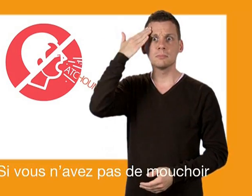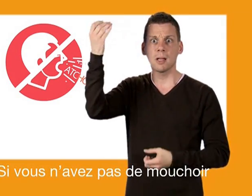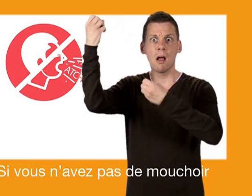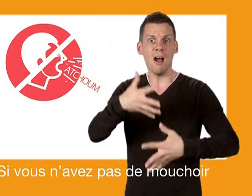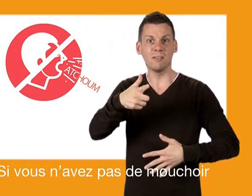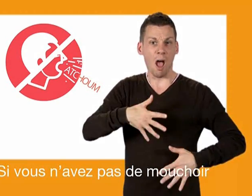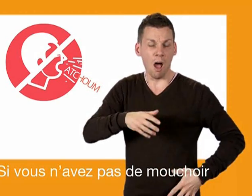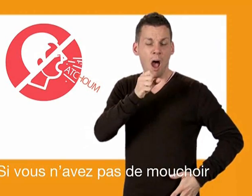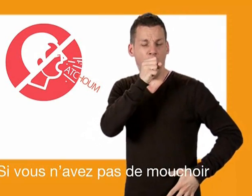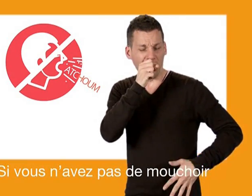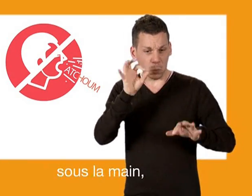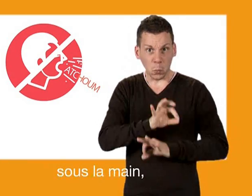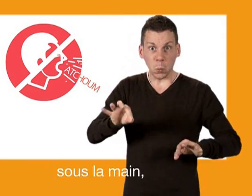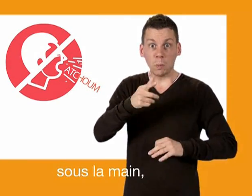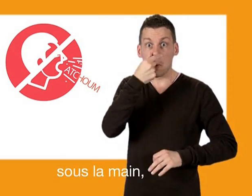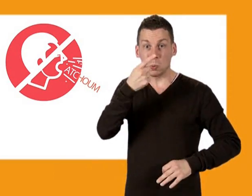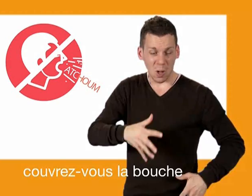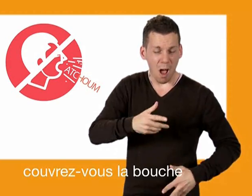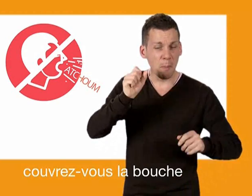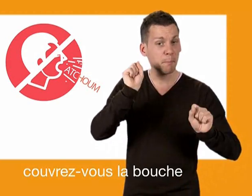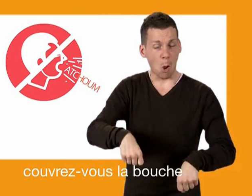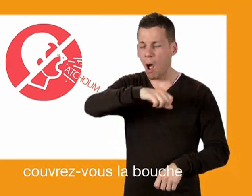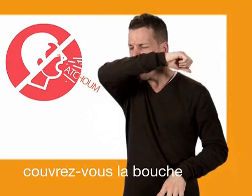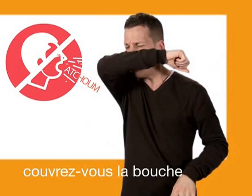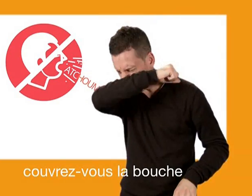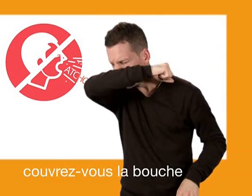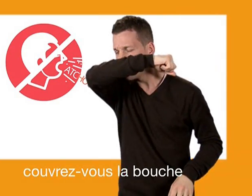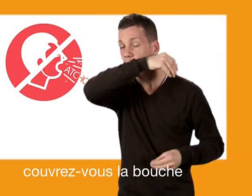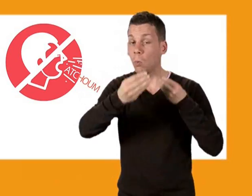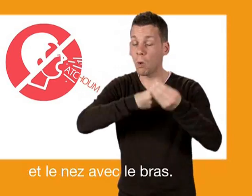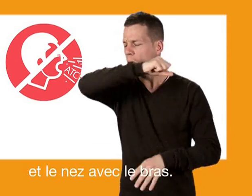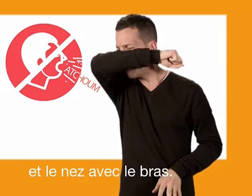Si vous n'avez pas de mouchoir sous la main, couvrez-vous la bouche et le nez avec le bras.